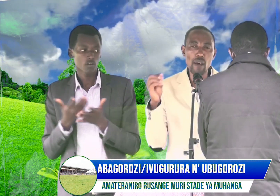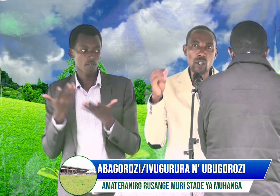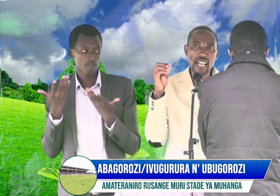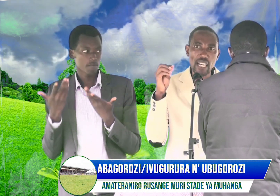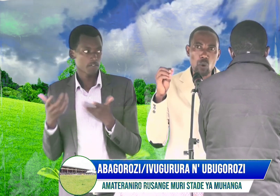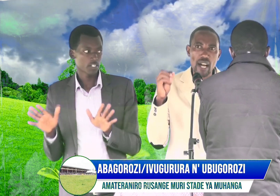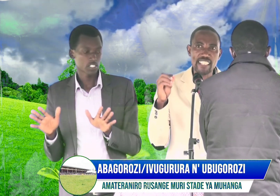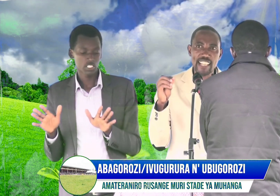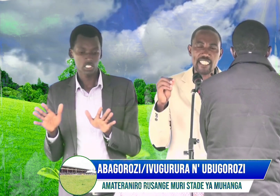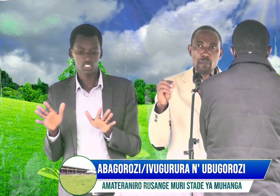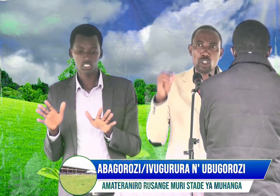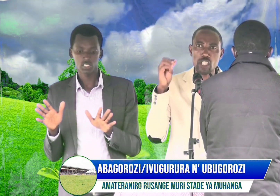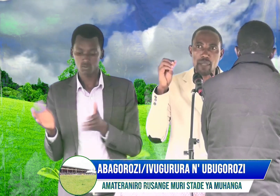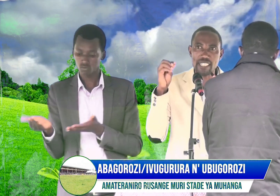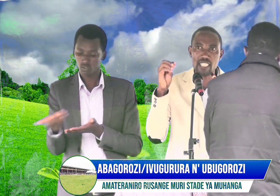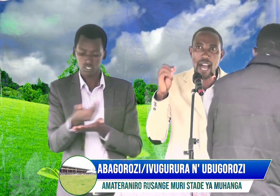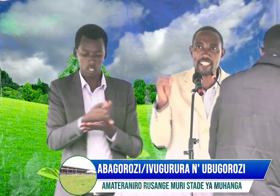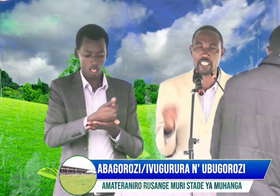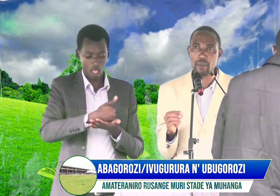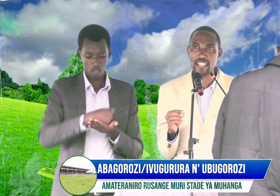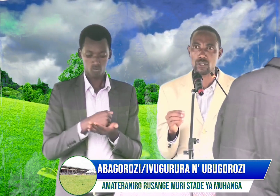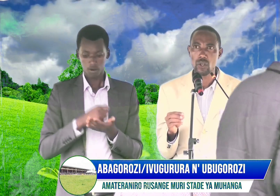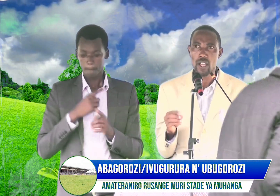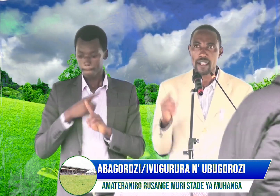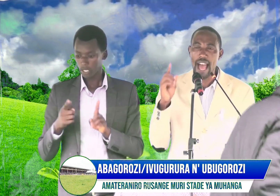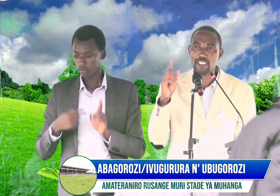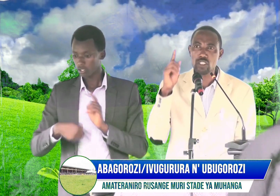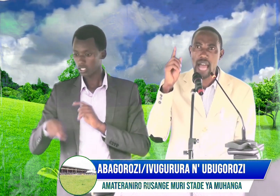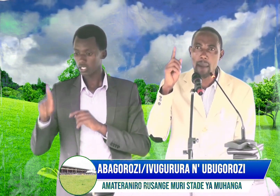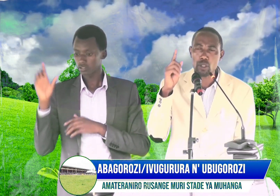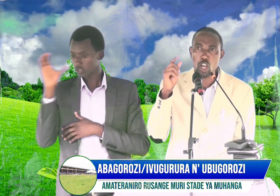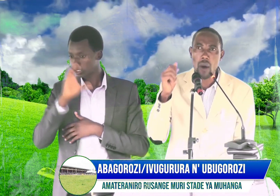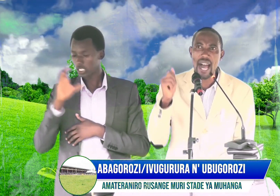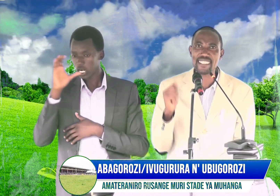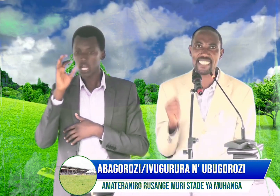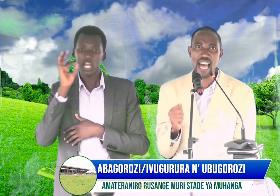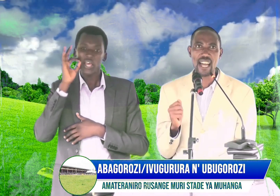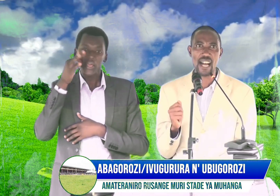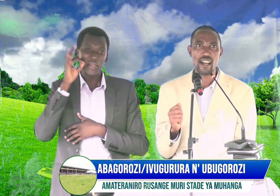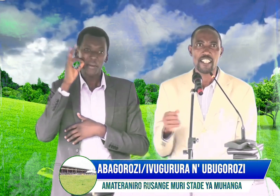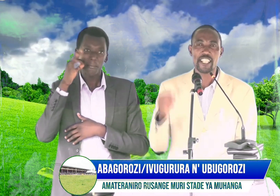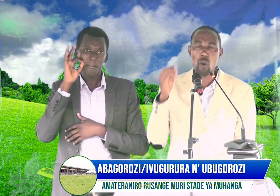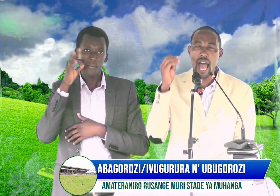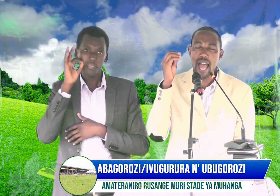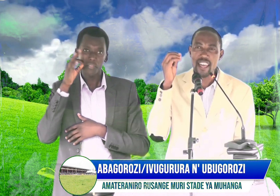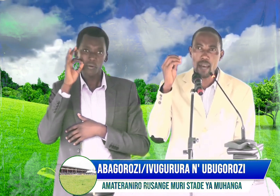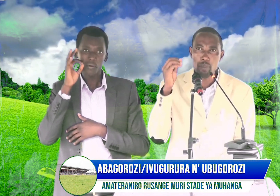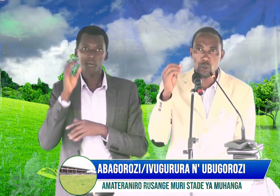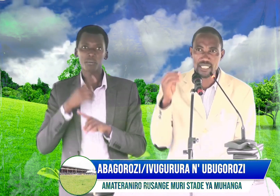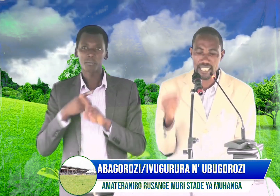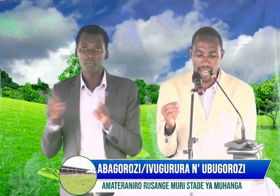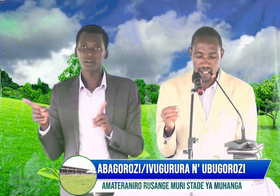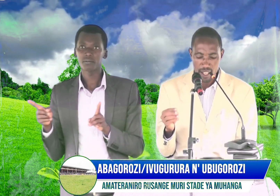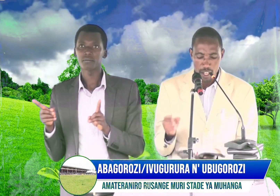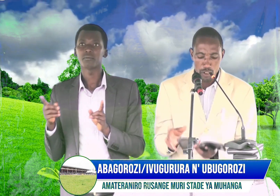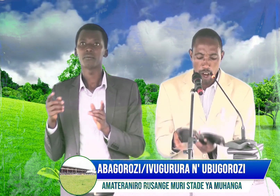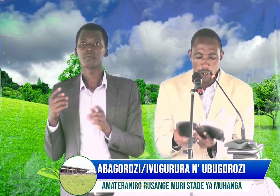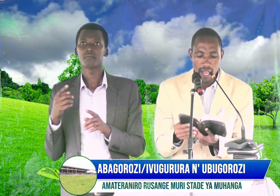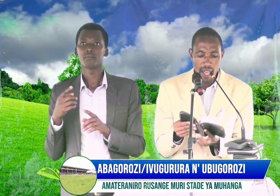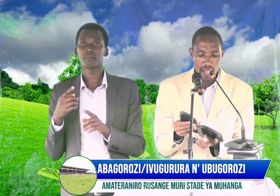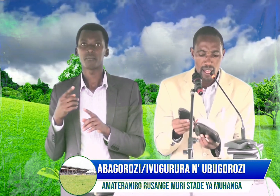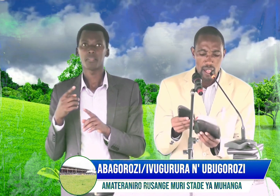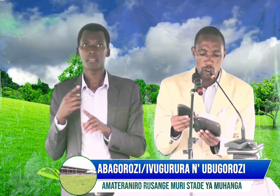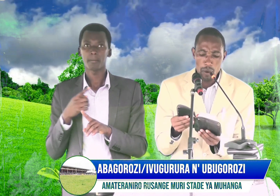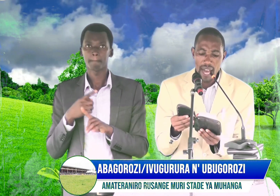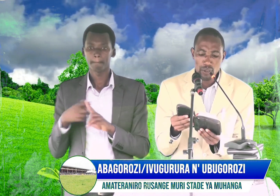sarura wewe ukajya kuhashakira imbuto kiba kibaye ikibazo nta mbuto wahasanga ntiwahahembukira